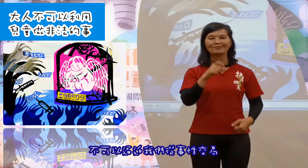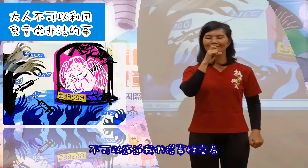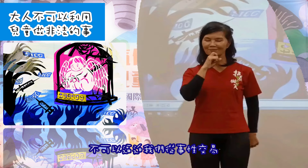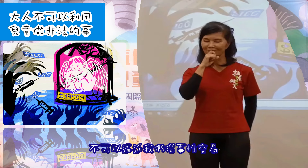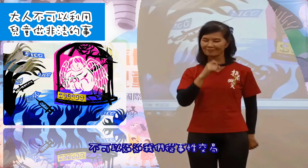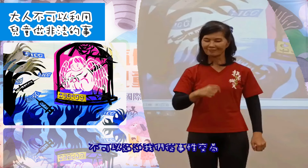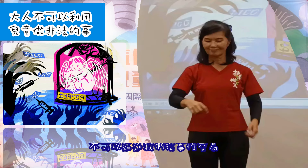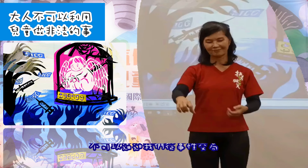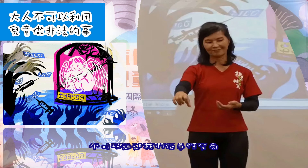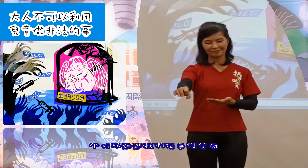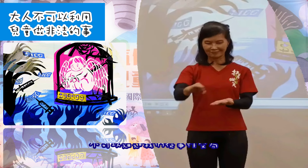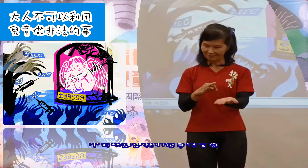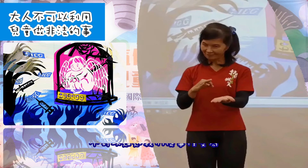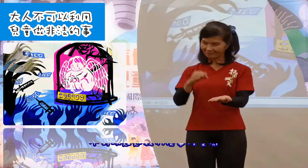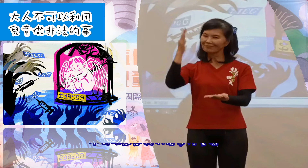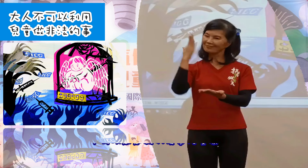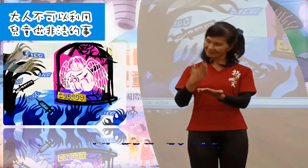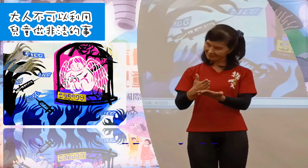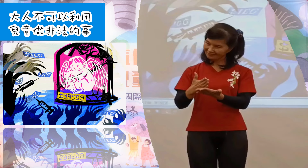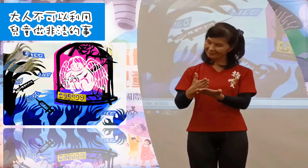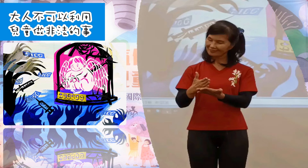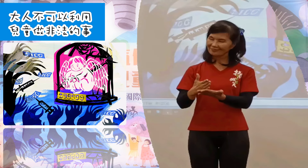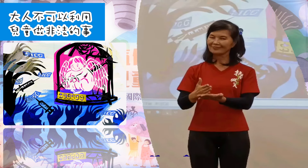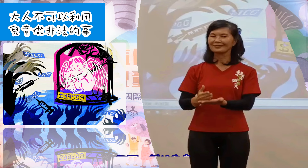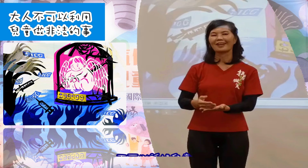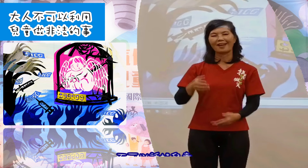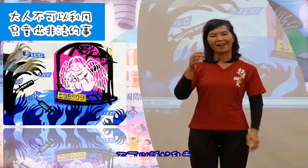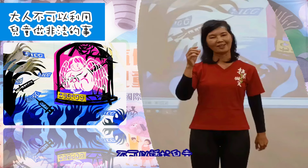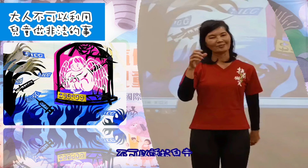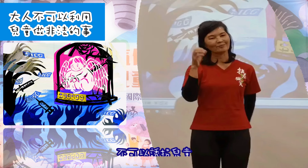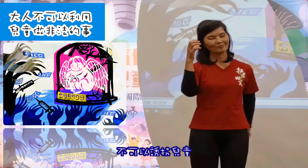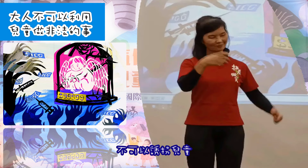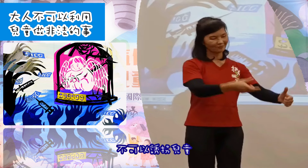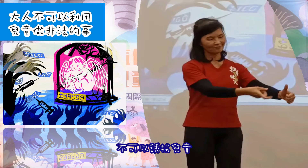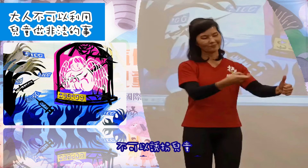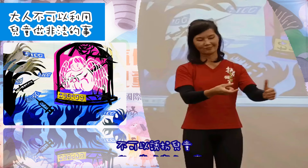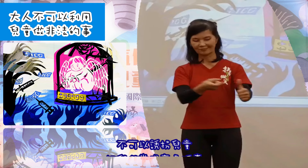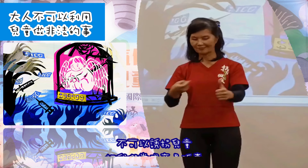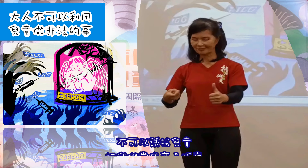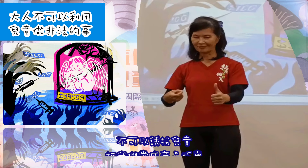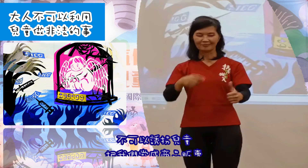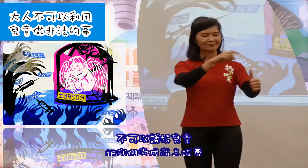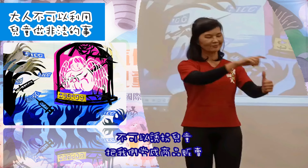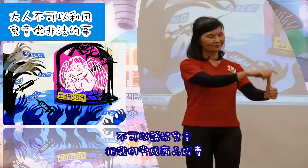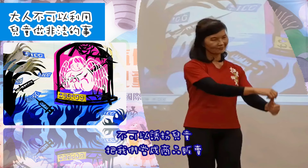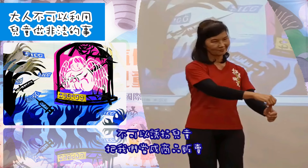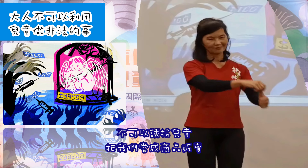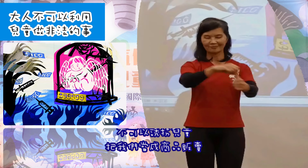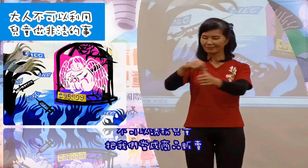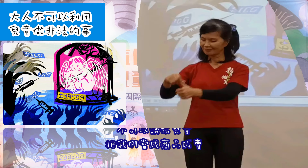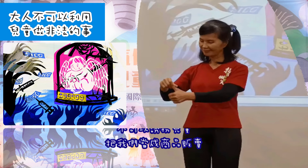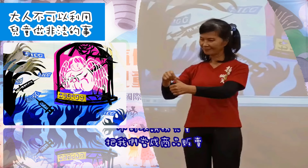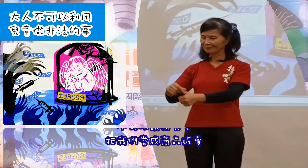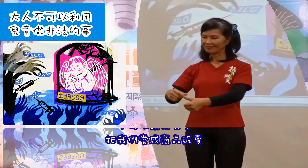易，不可以诱拐儿童，把我们当成商品贩